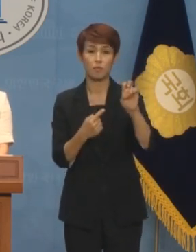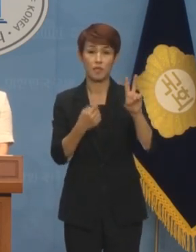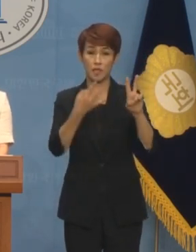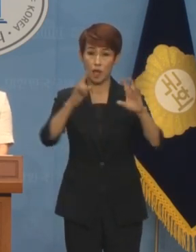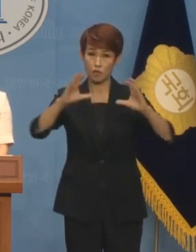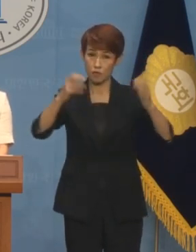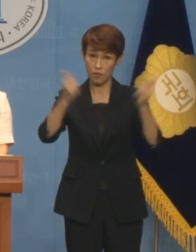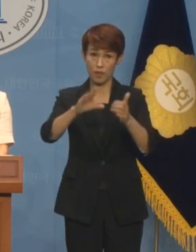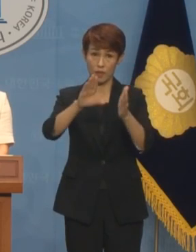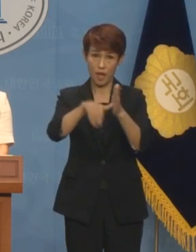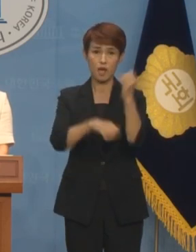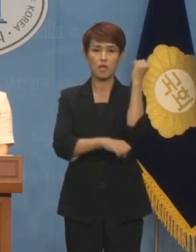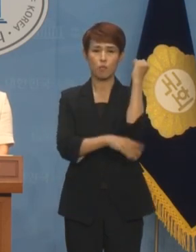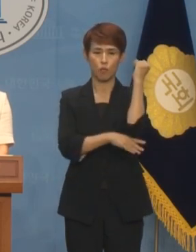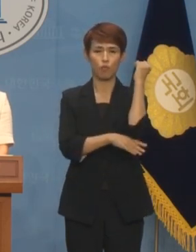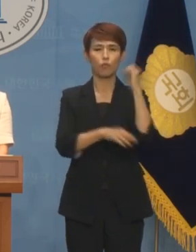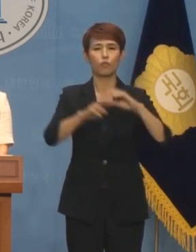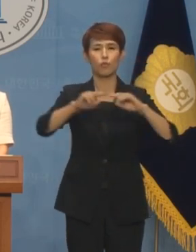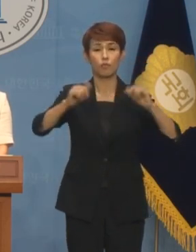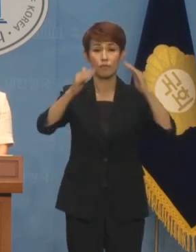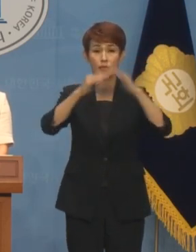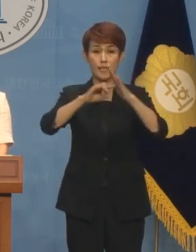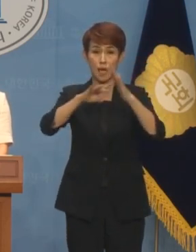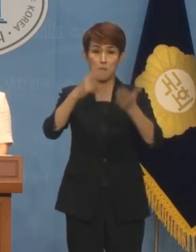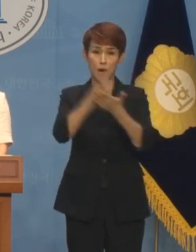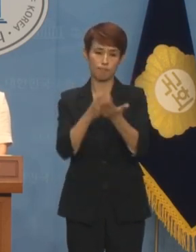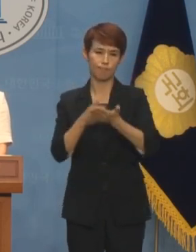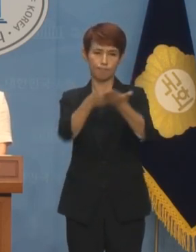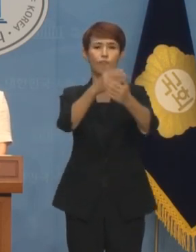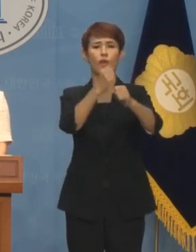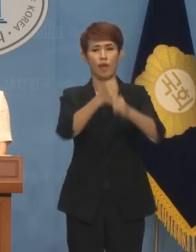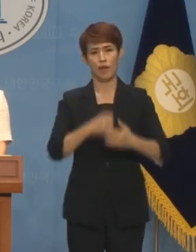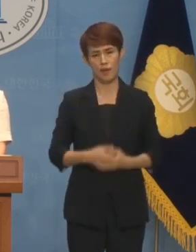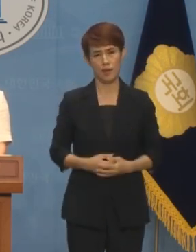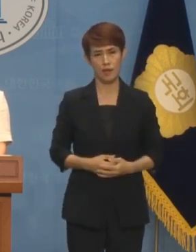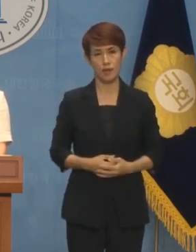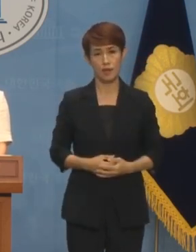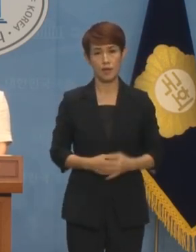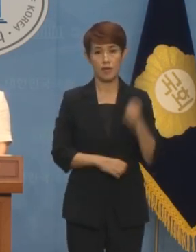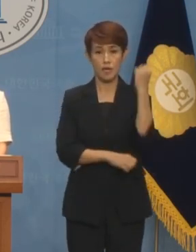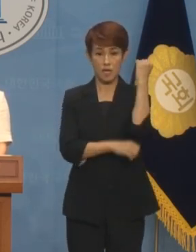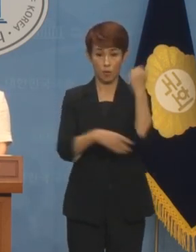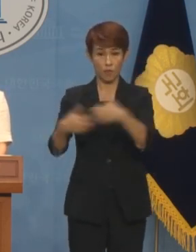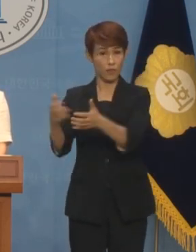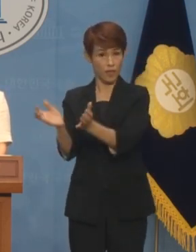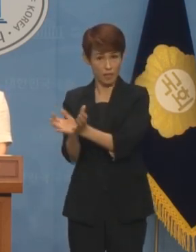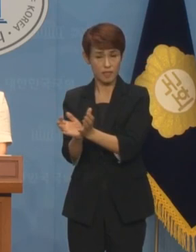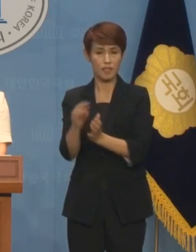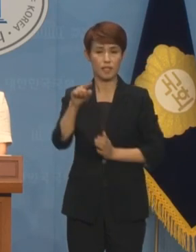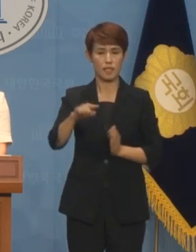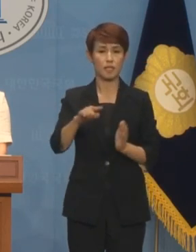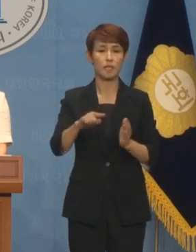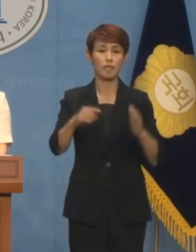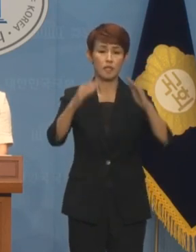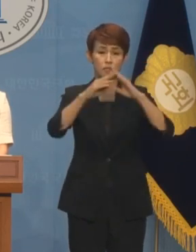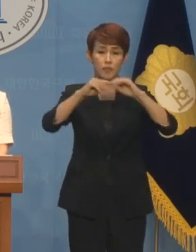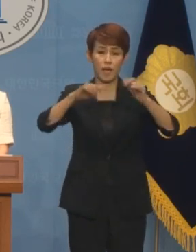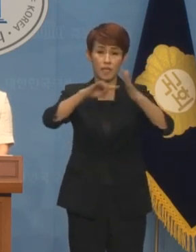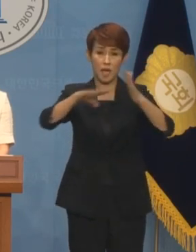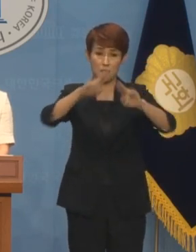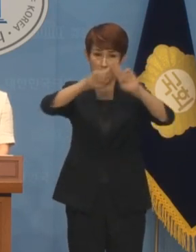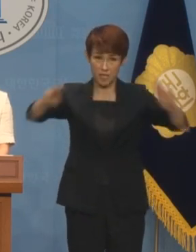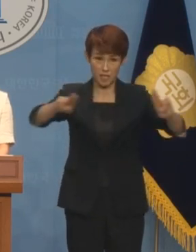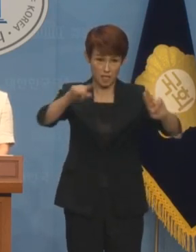국회에서도 기본소득 토지세법을 발의하고자 합니다. 기본소득당은 종부세 폐지 그 자체가 아니라